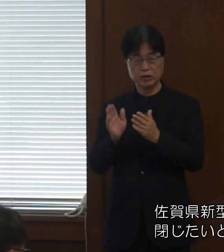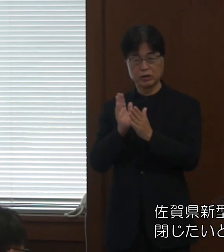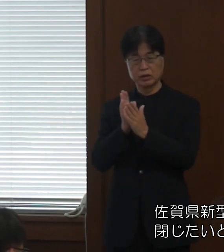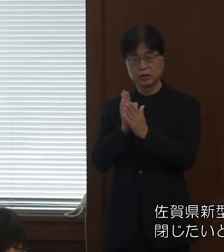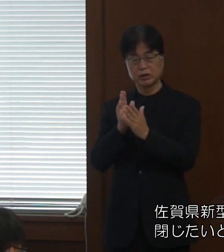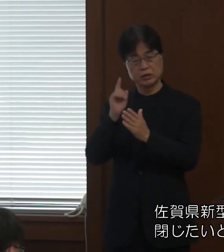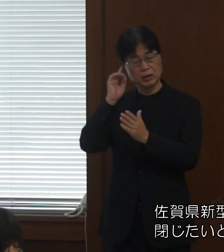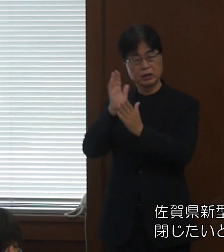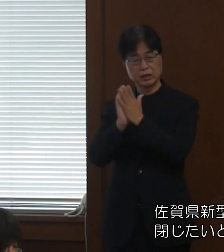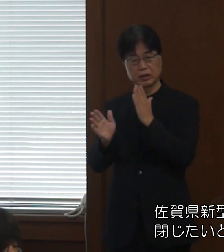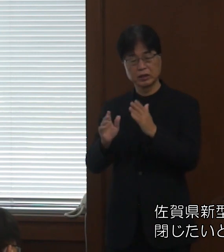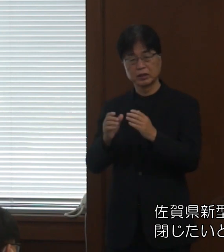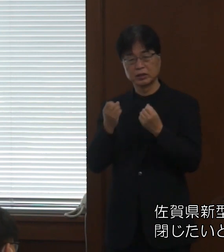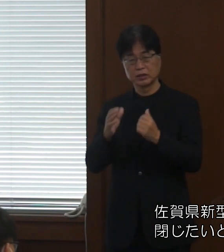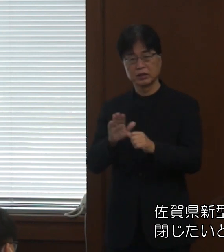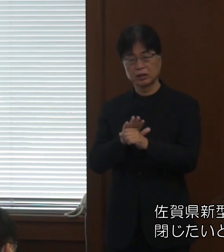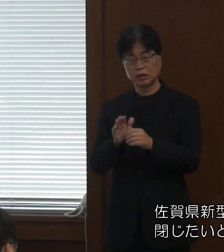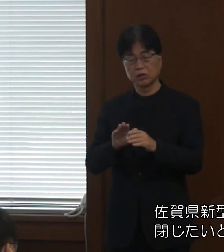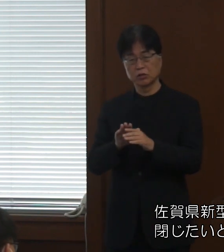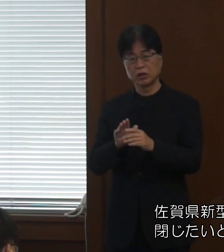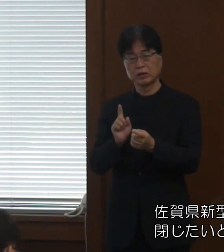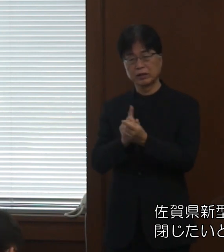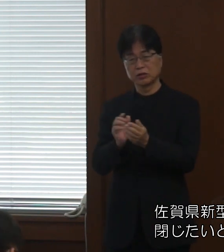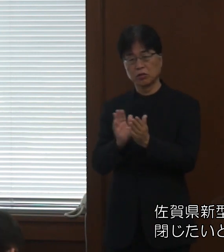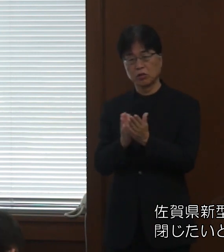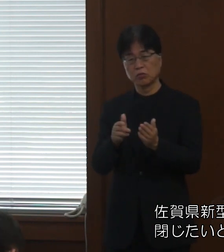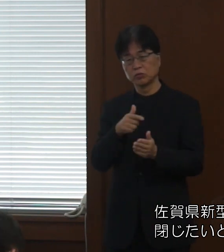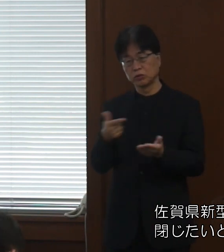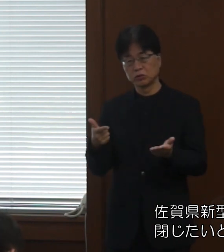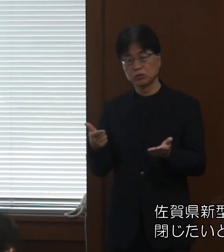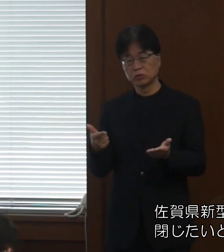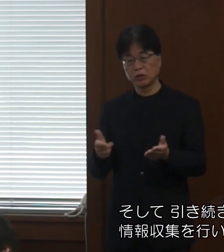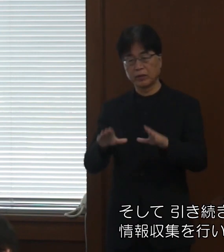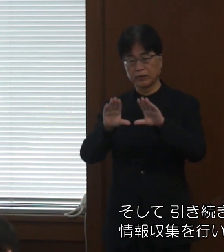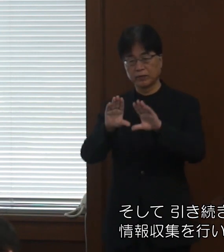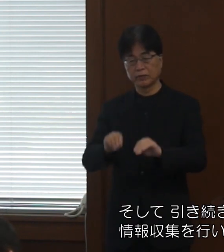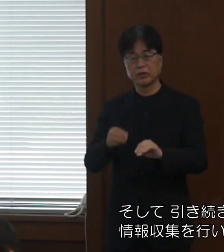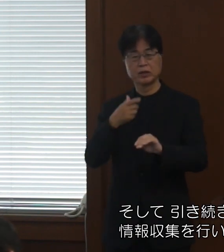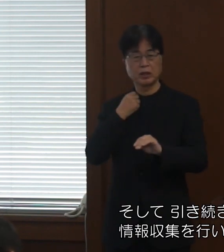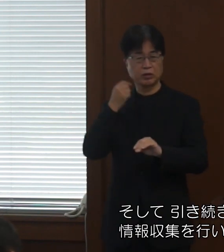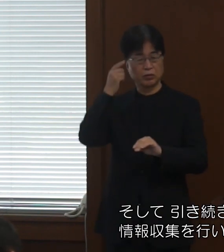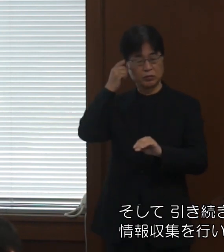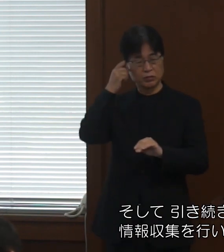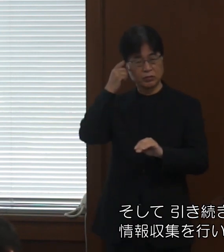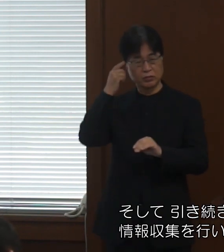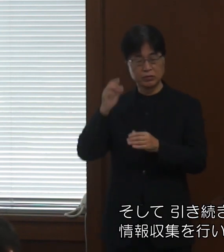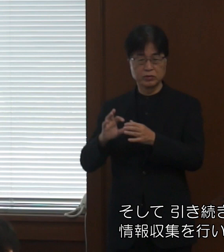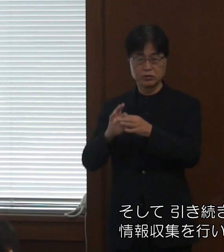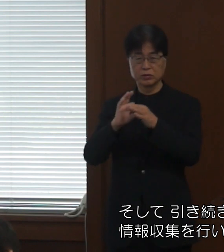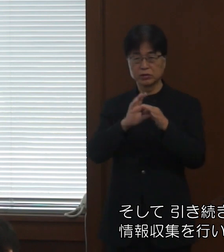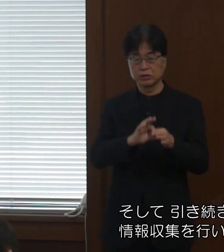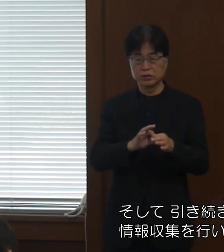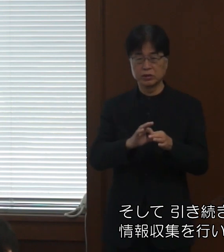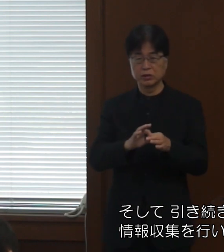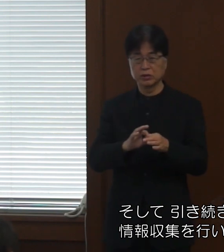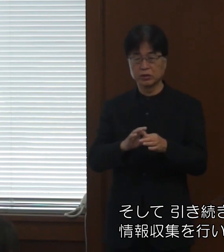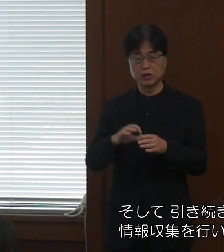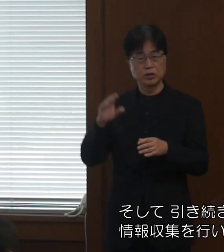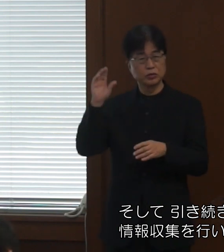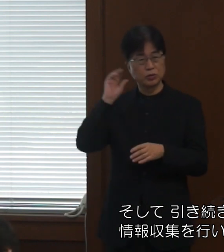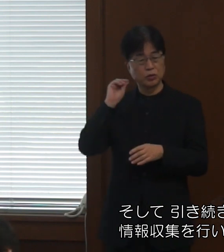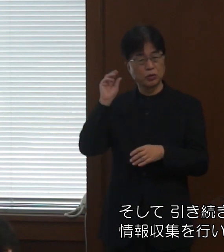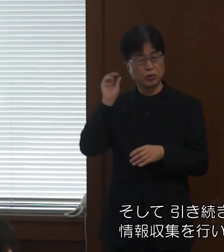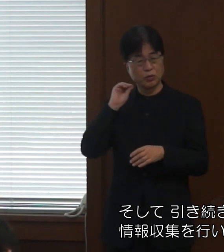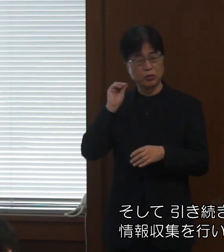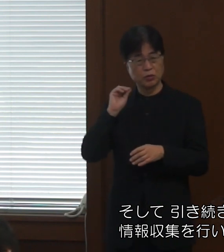佐賀県新型コロナ対策本部は閉じたいと思っていますそして引き続き情報連絡室という形で